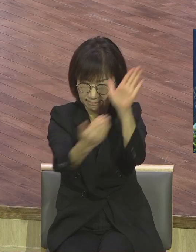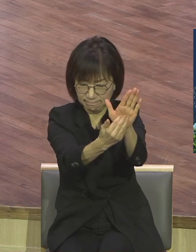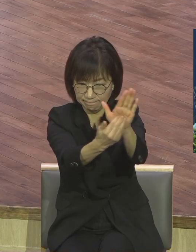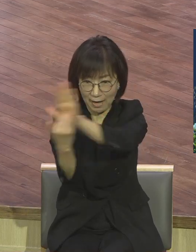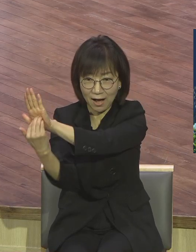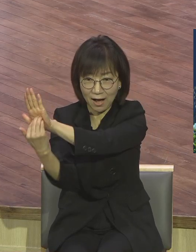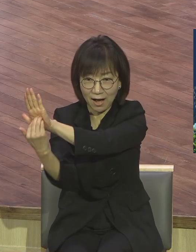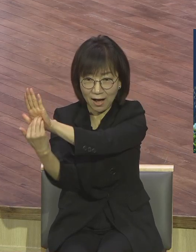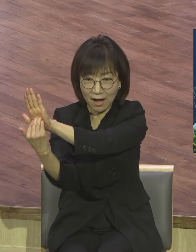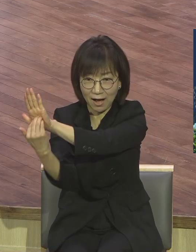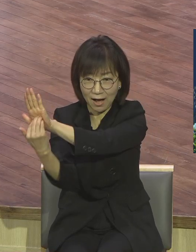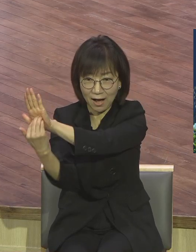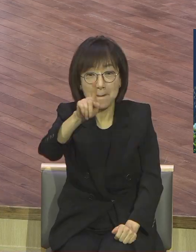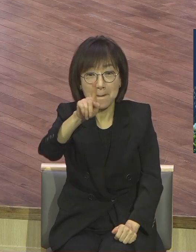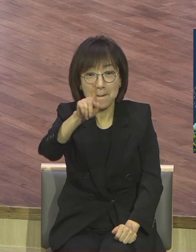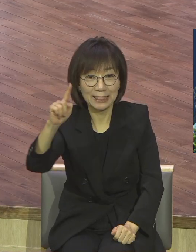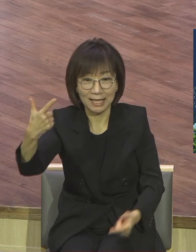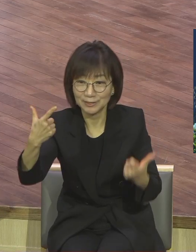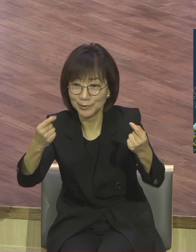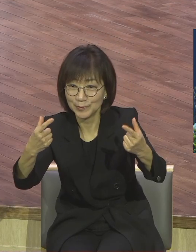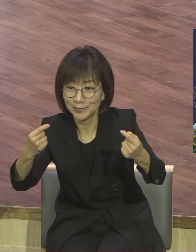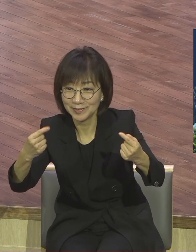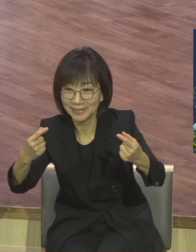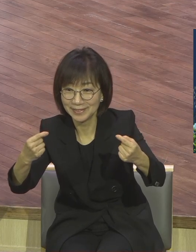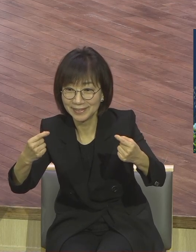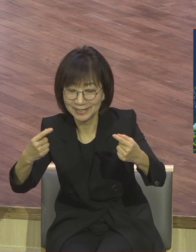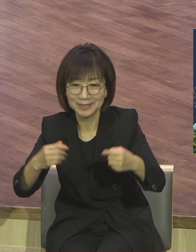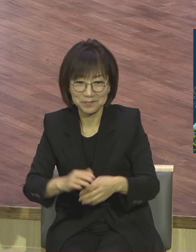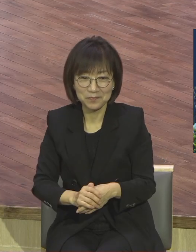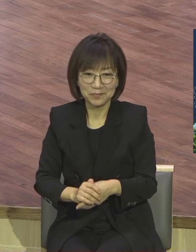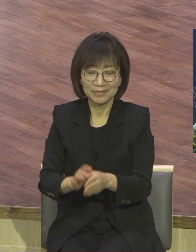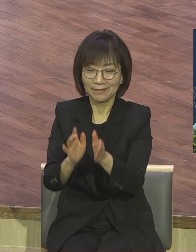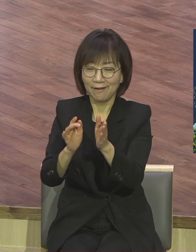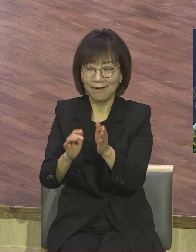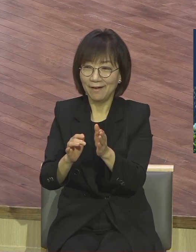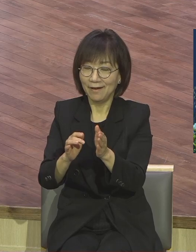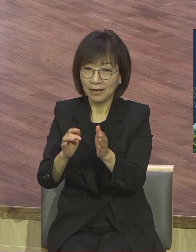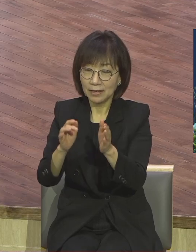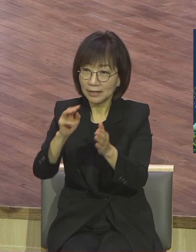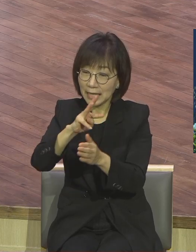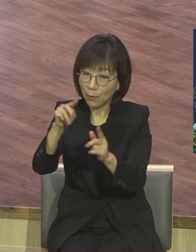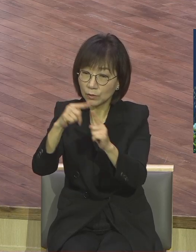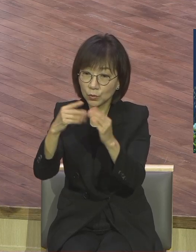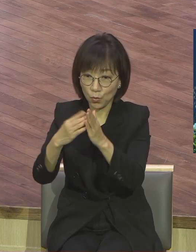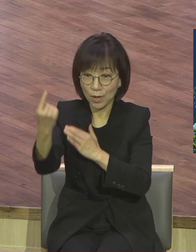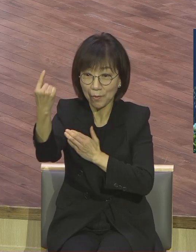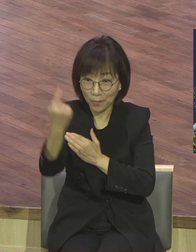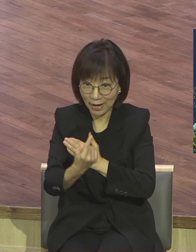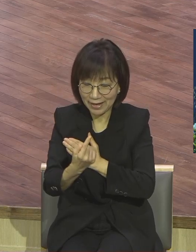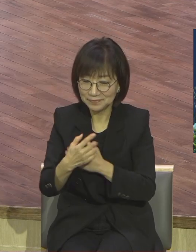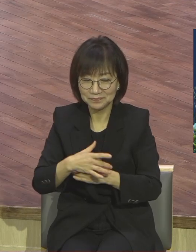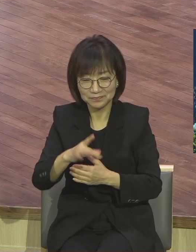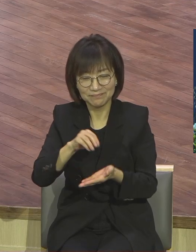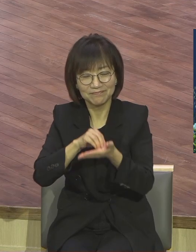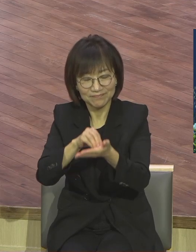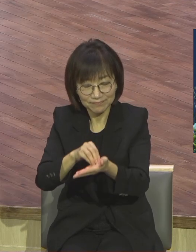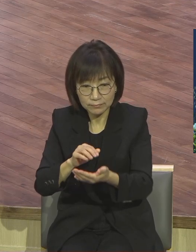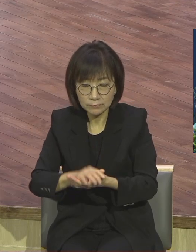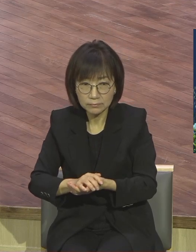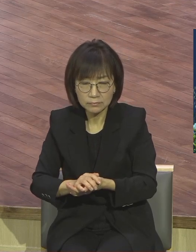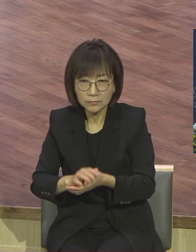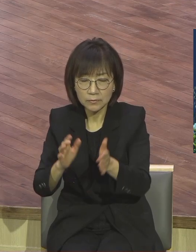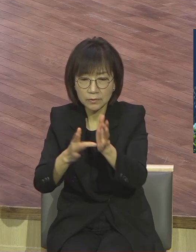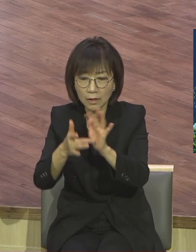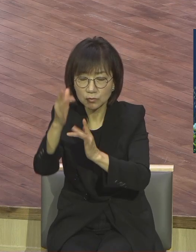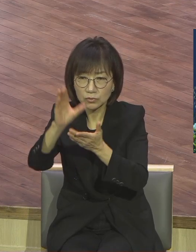예언교회 와가지고 야 예수가 그리스도라는 사실을 처음 들었다. 그런 세 가지들 많아요. 그런 복을